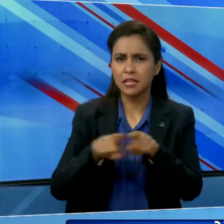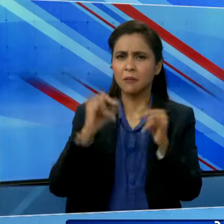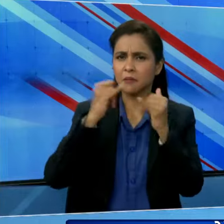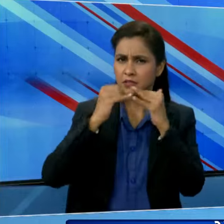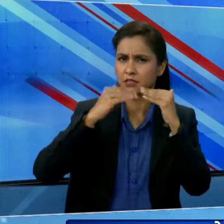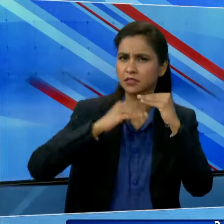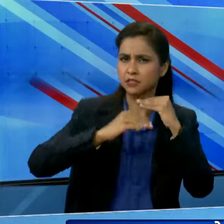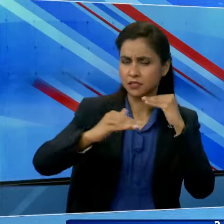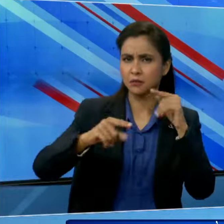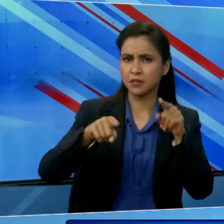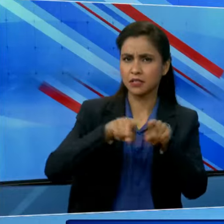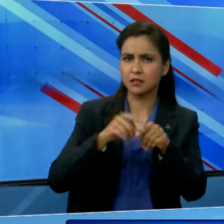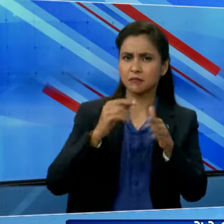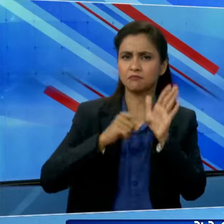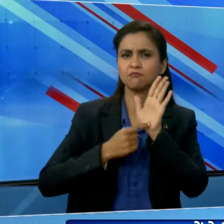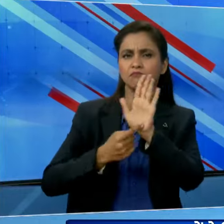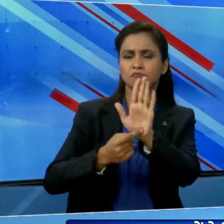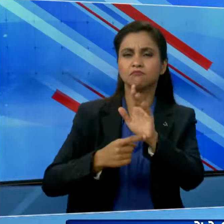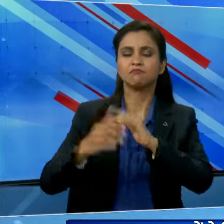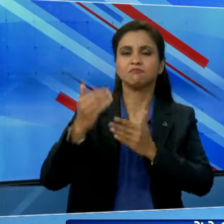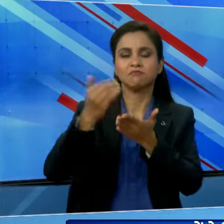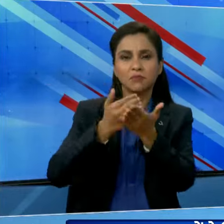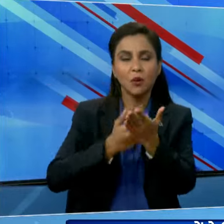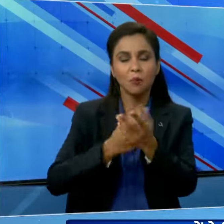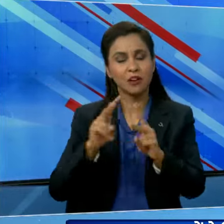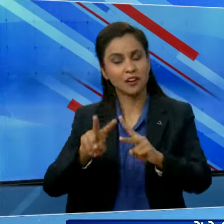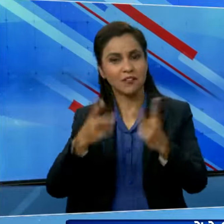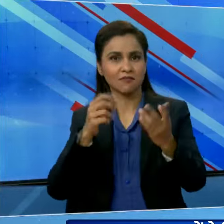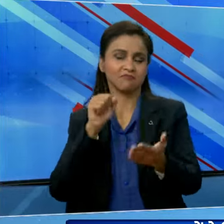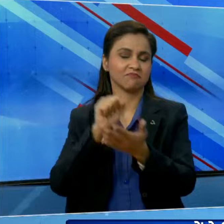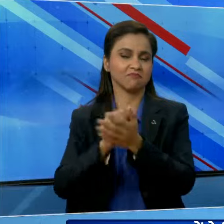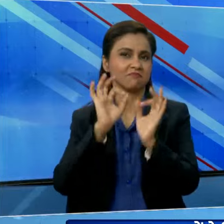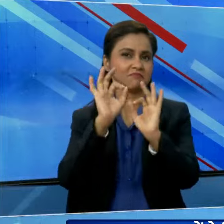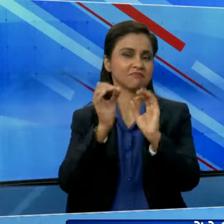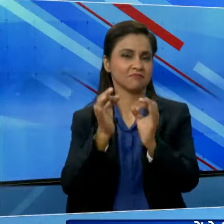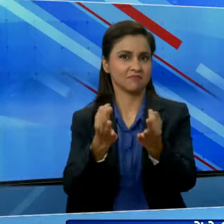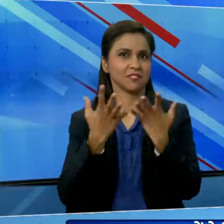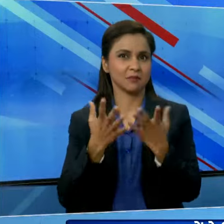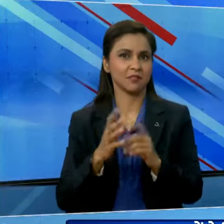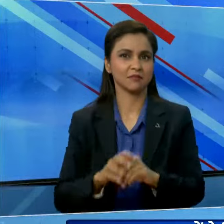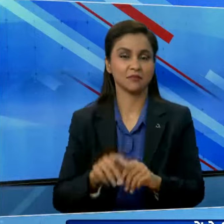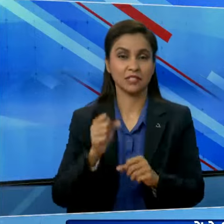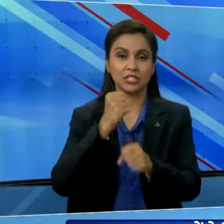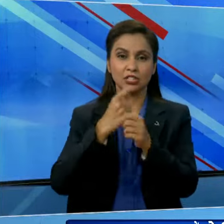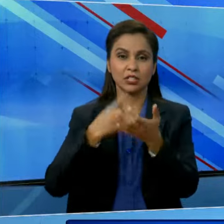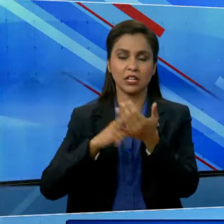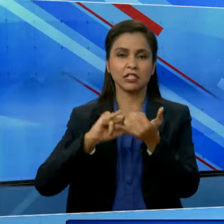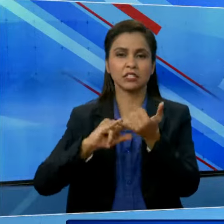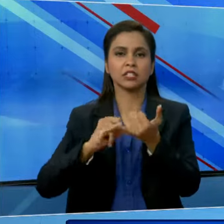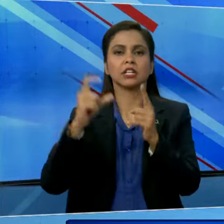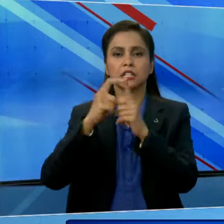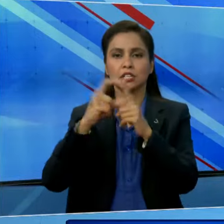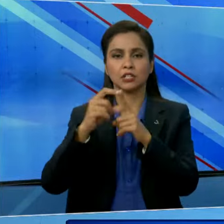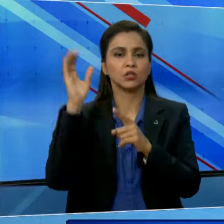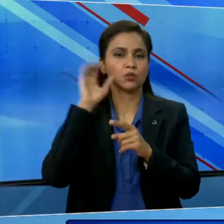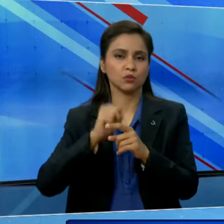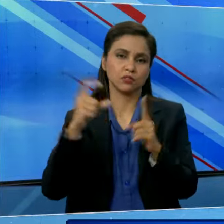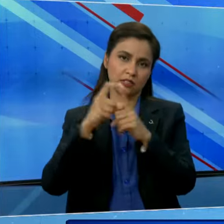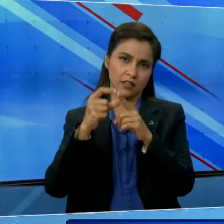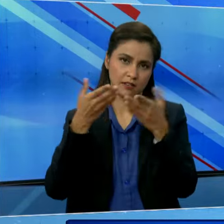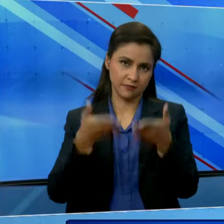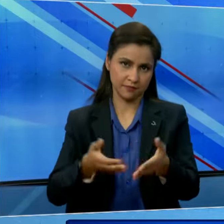सस्टेनेबिलिटी थीम पर आधारित पेश किए गए कार्यक्रम ने एक अलग छाप छोड़ी। गिरीश निशाना की रिपोर्ट, DD News, दिल्ली।